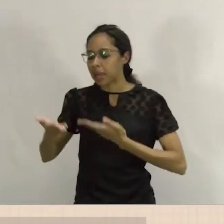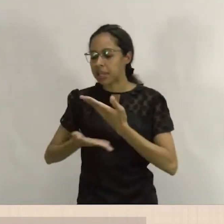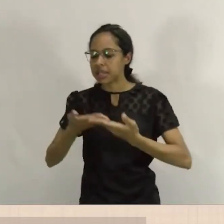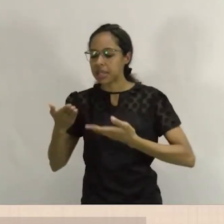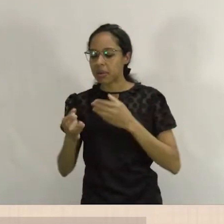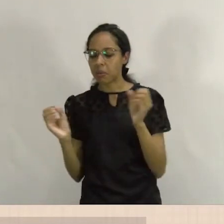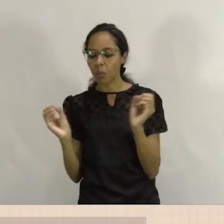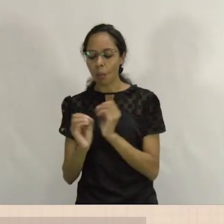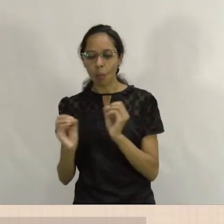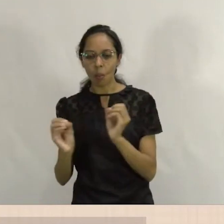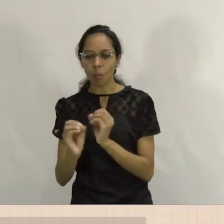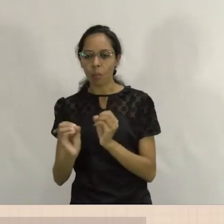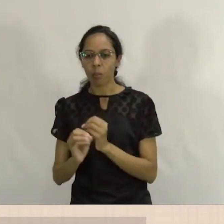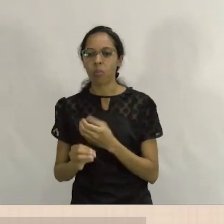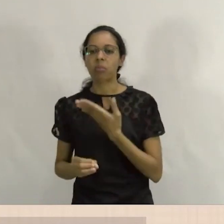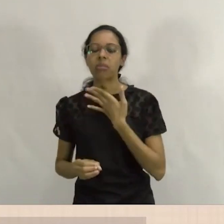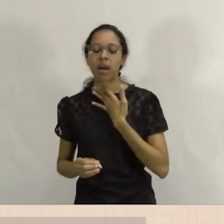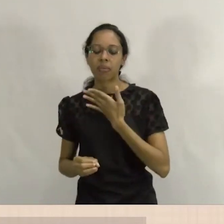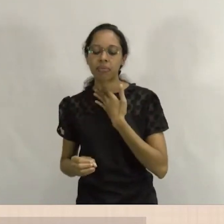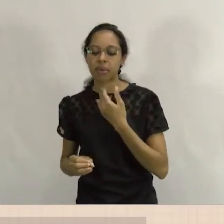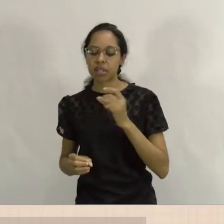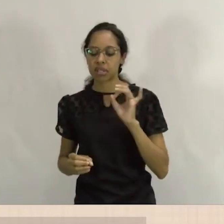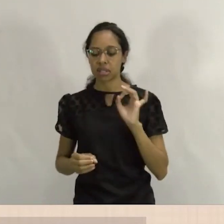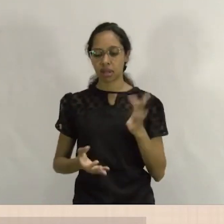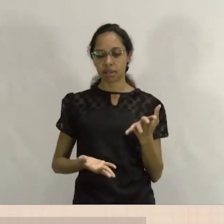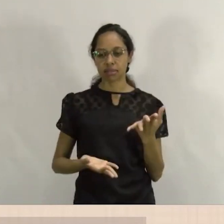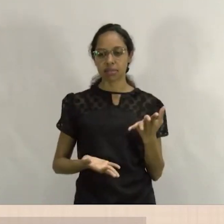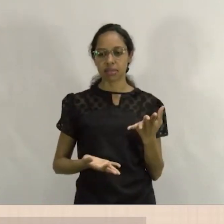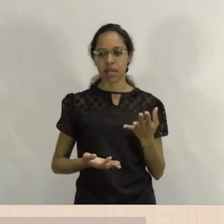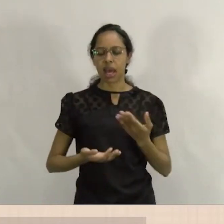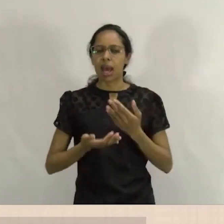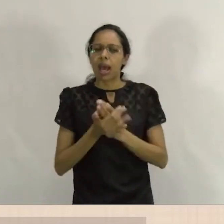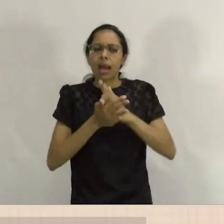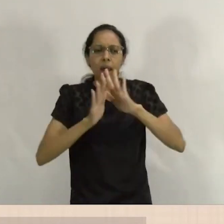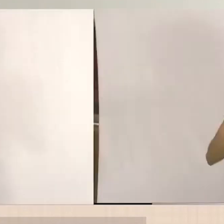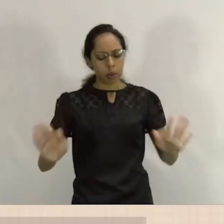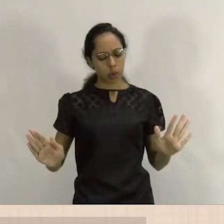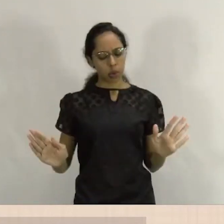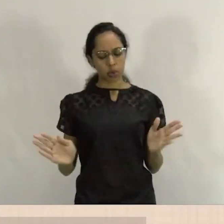chega de vazio, coisa vazia.